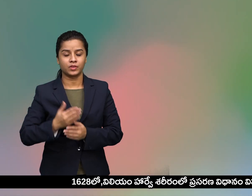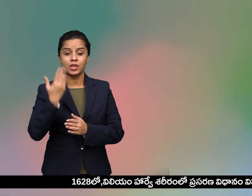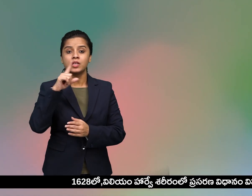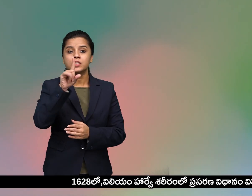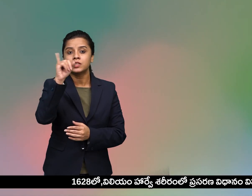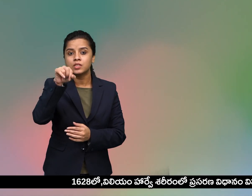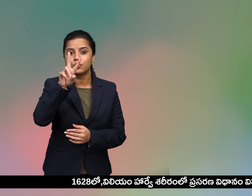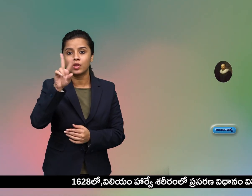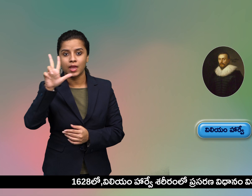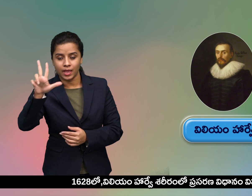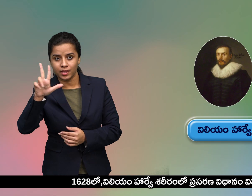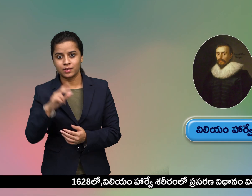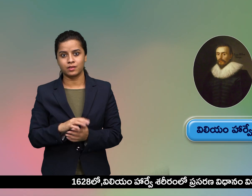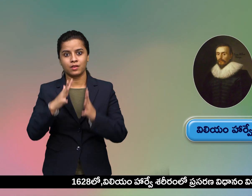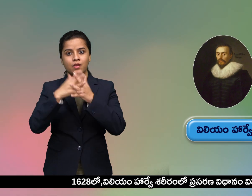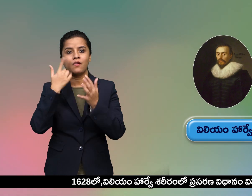1628లో విలియం హార్వే